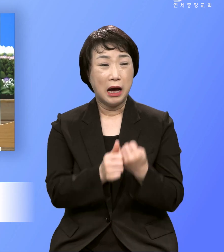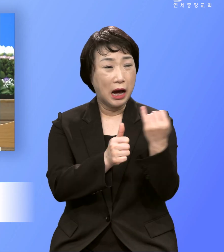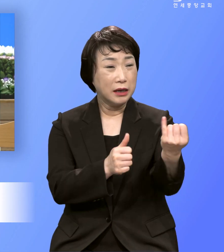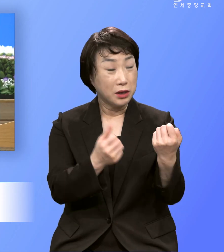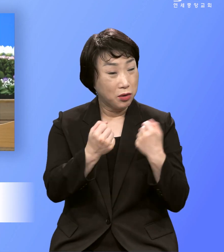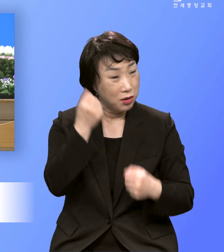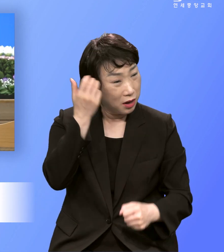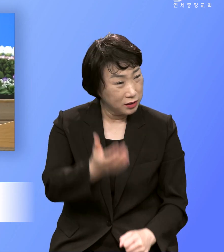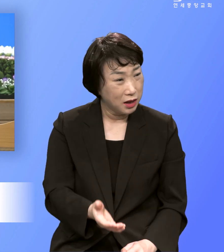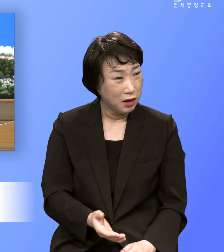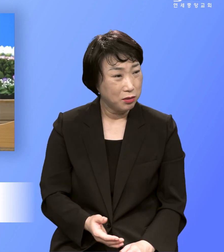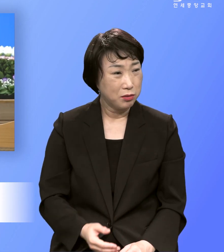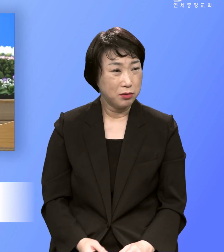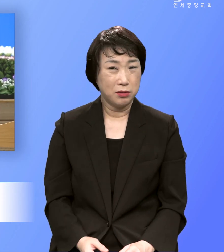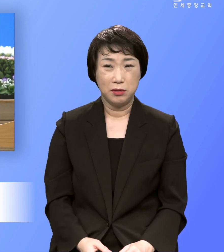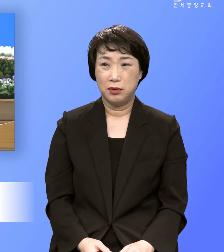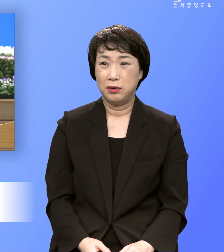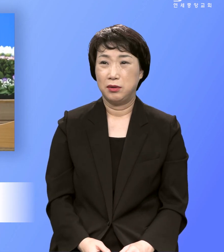아내가 건강하냐?